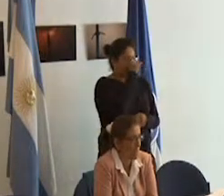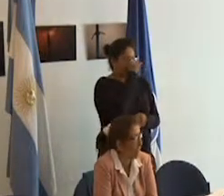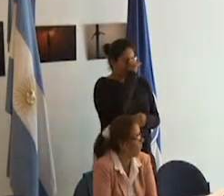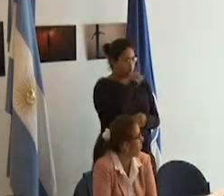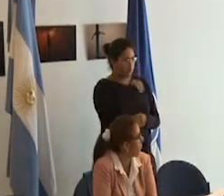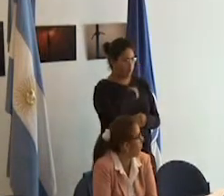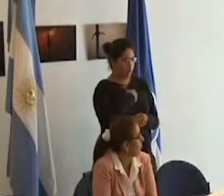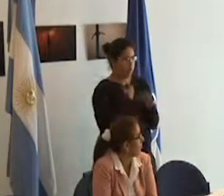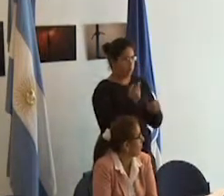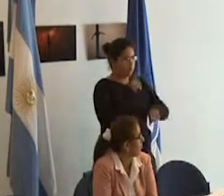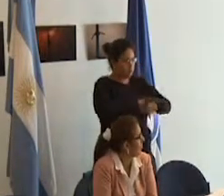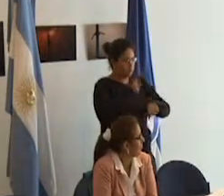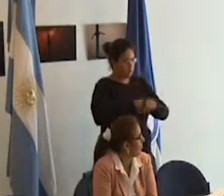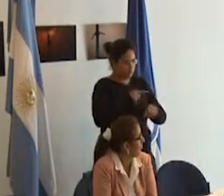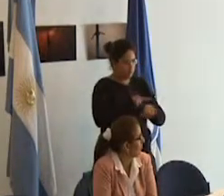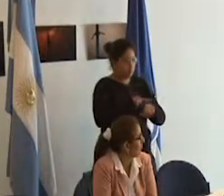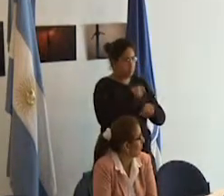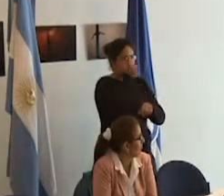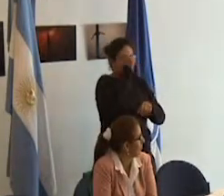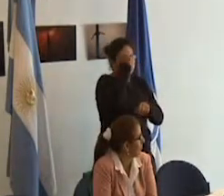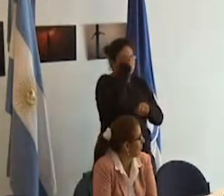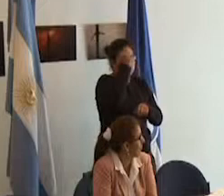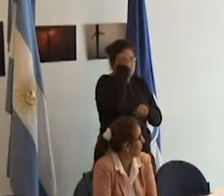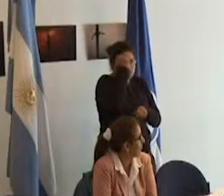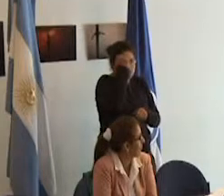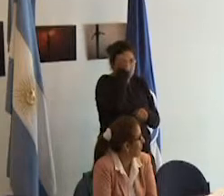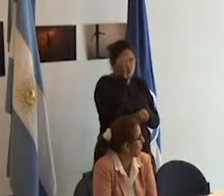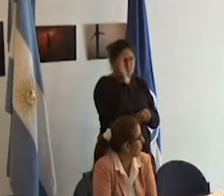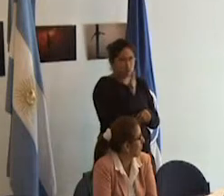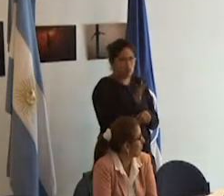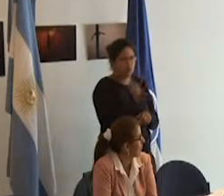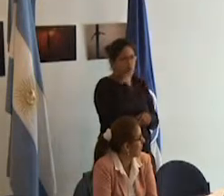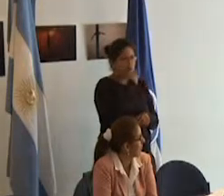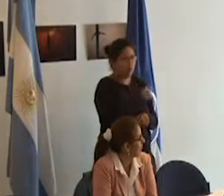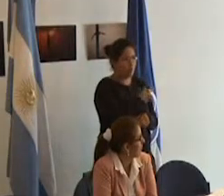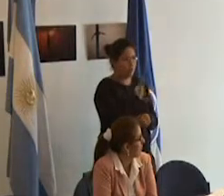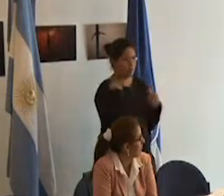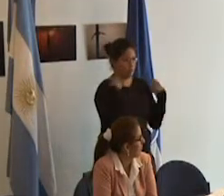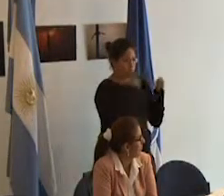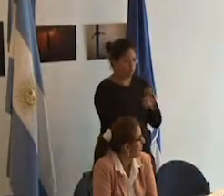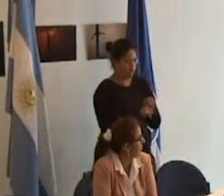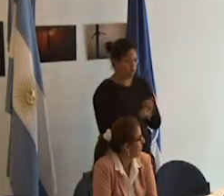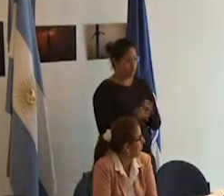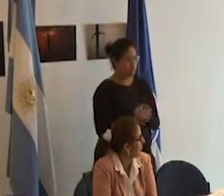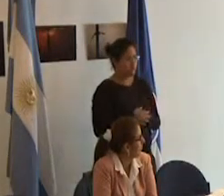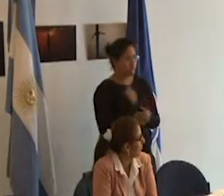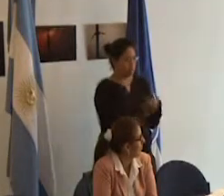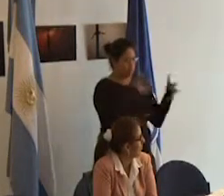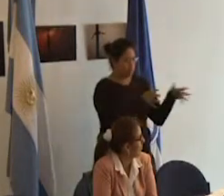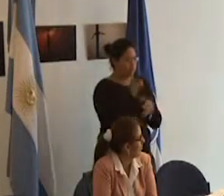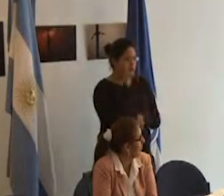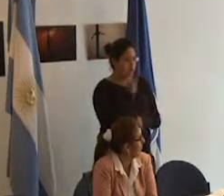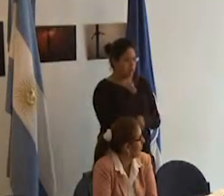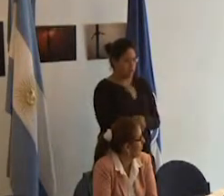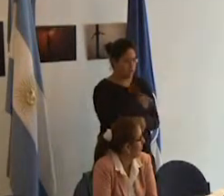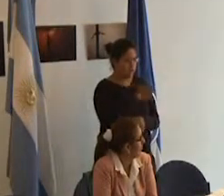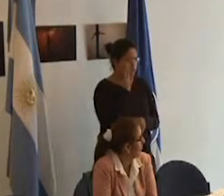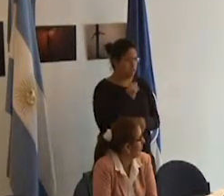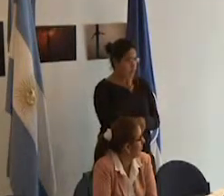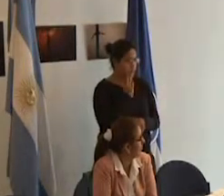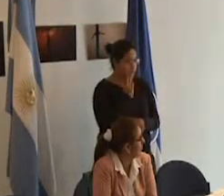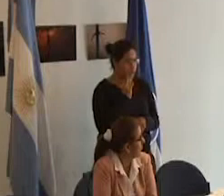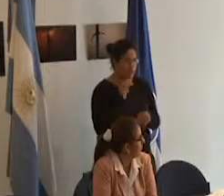un tiempo fui profesor de lengua castellana de los estudiantes sordos, y es tal vez la experiencia